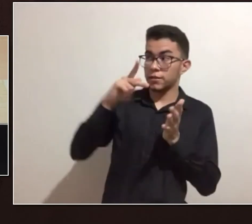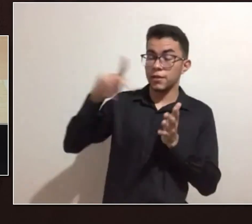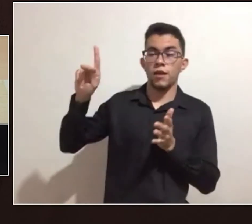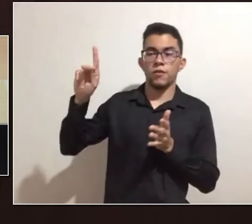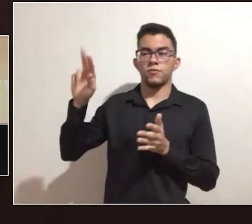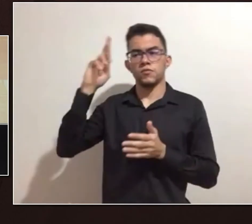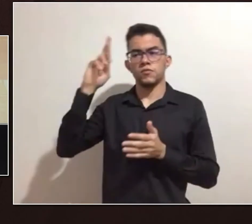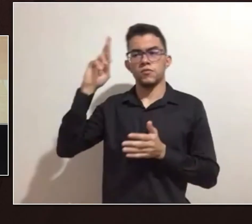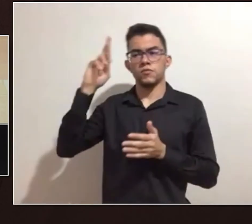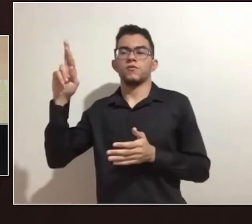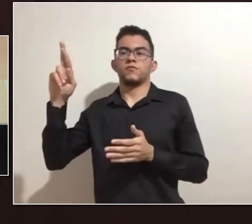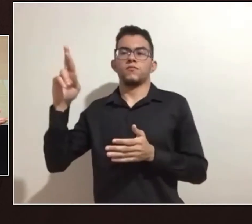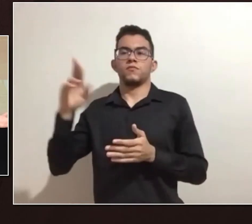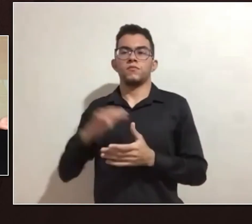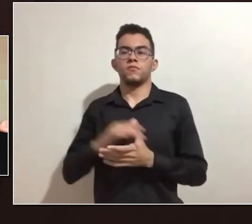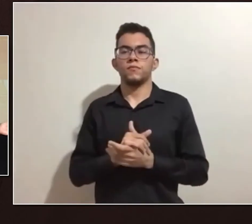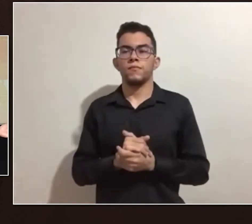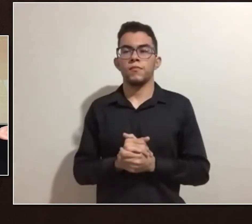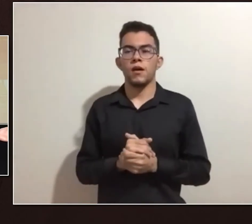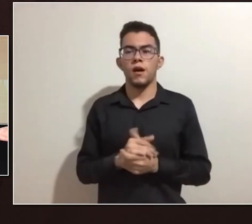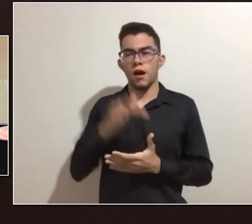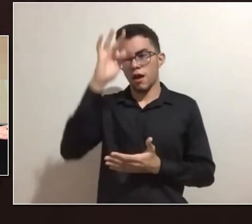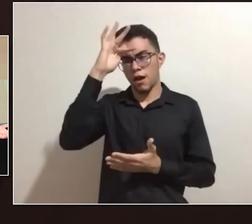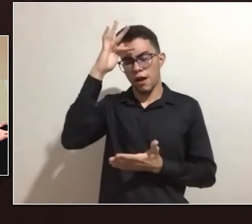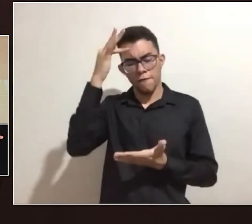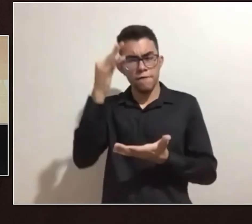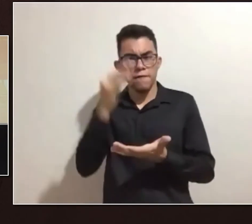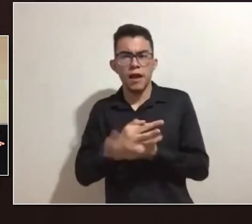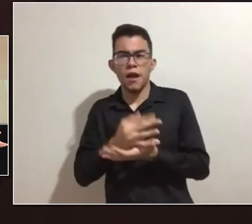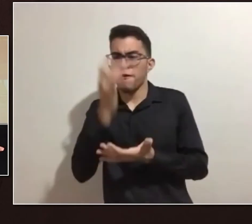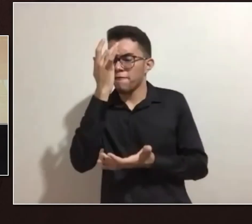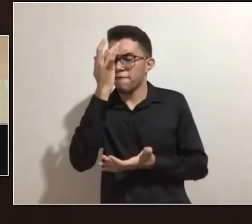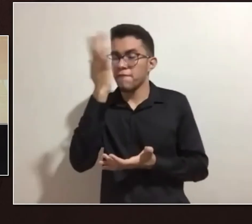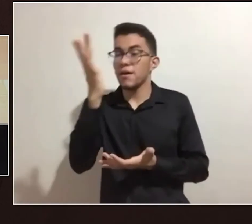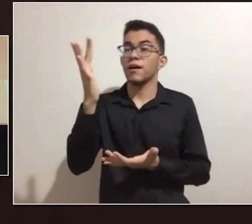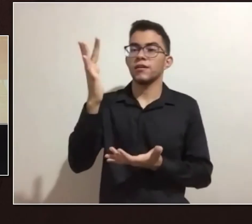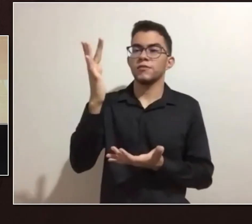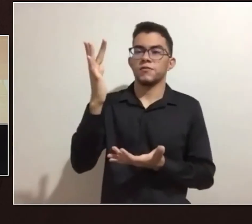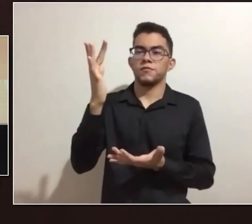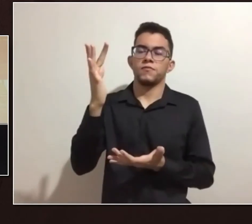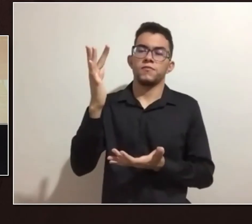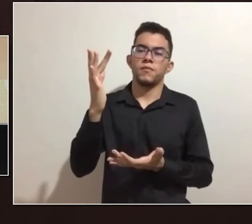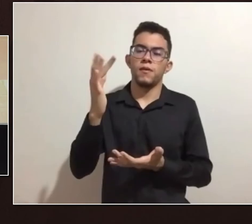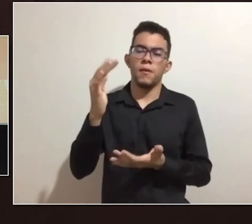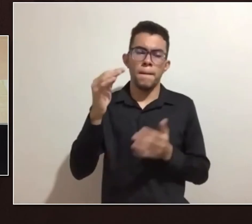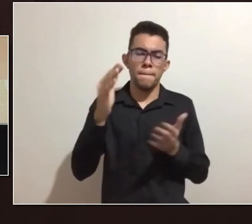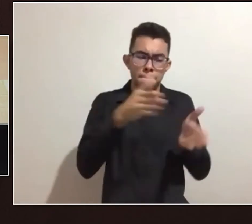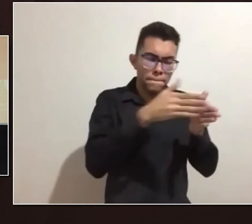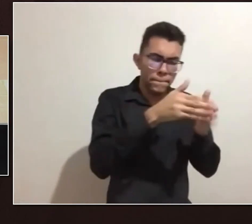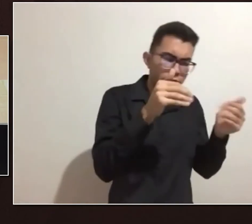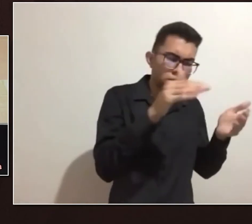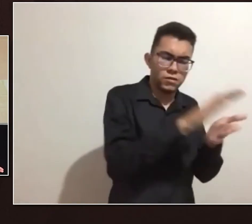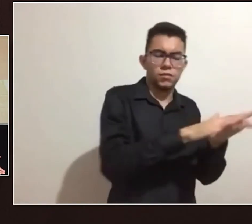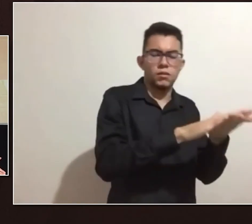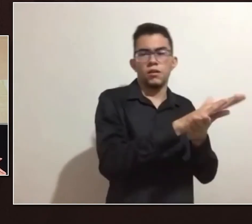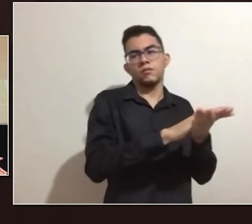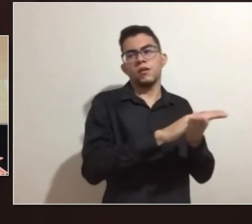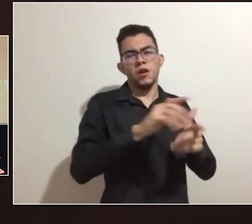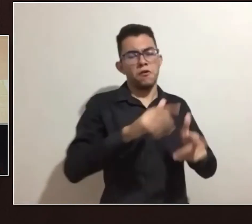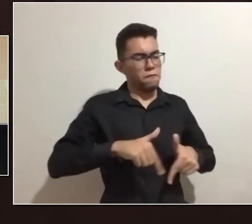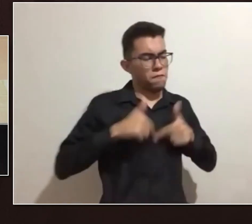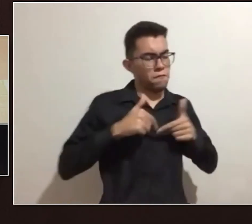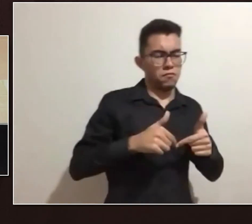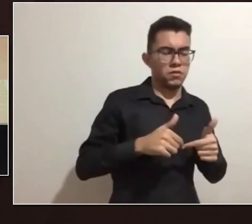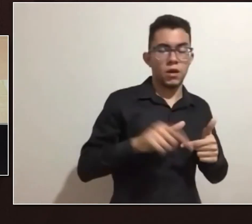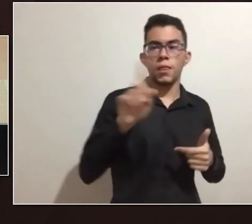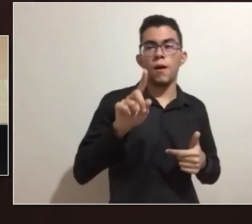Então, a fé tem essa facilidade, não tem precondição. Não é maravilhoso? É